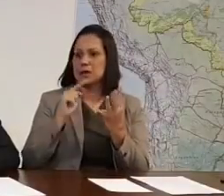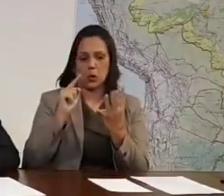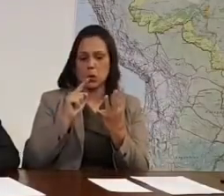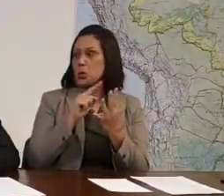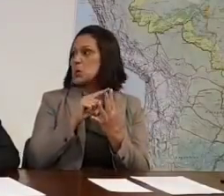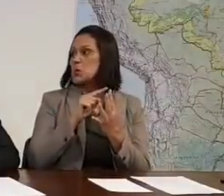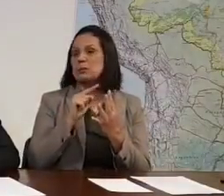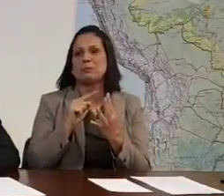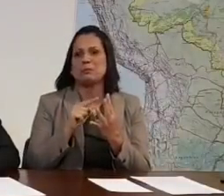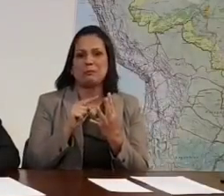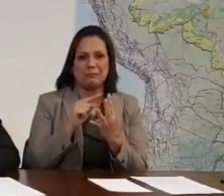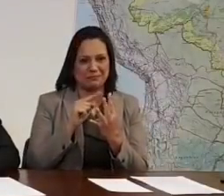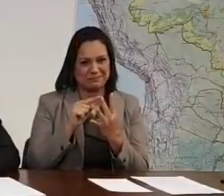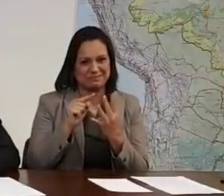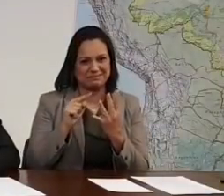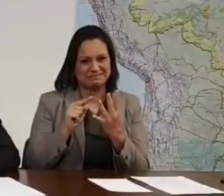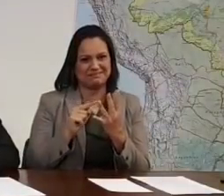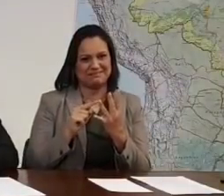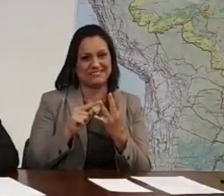nosso novo